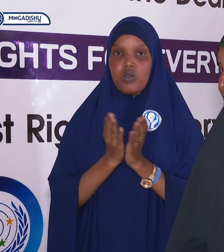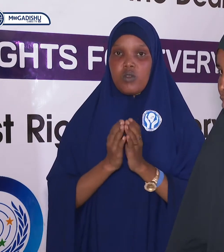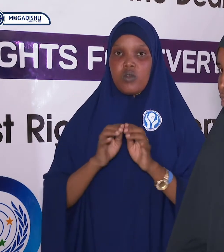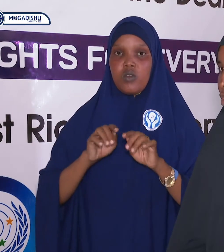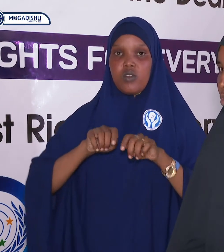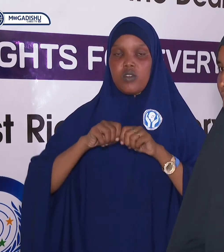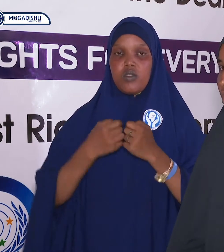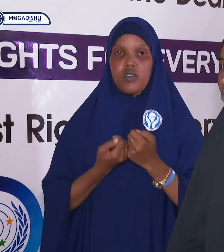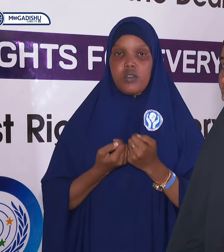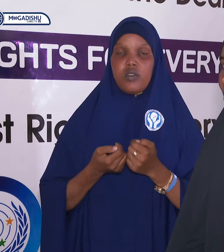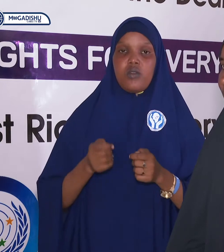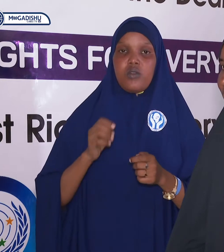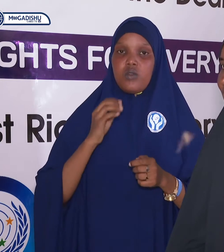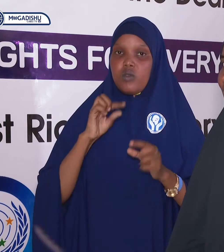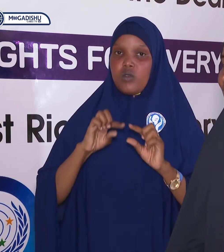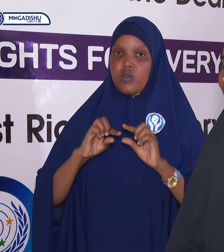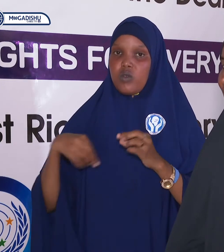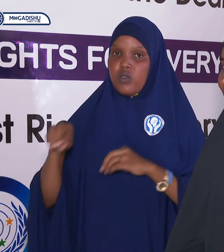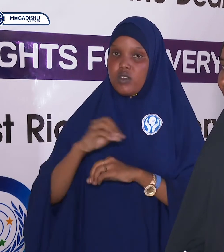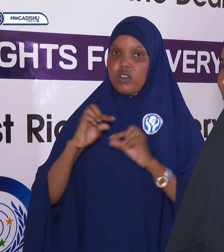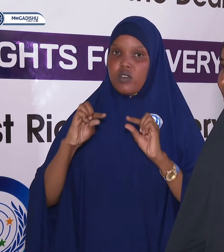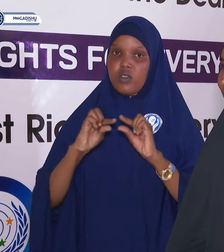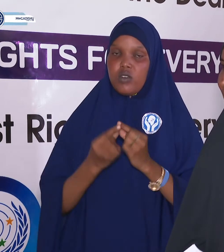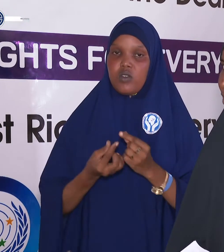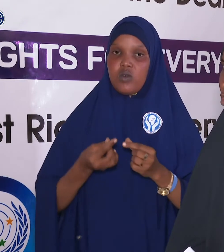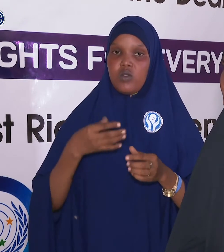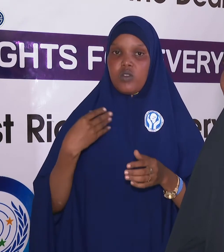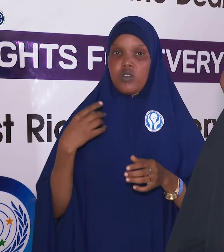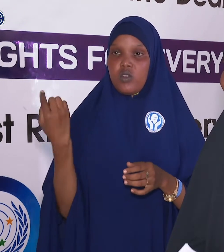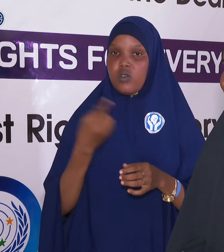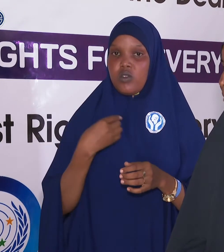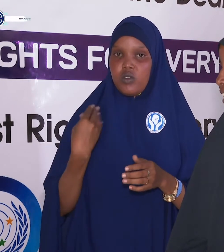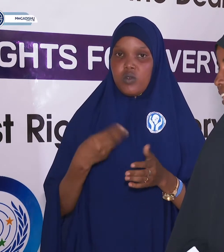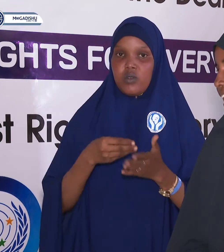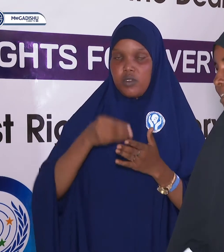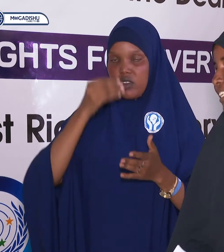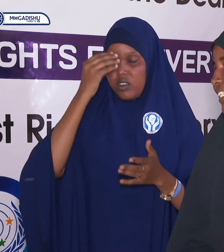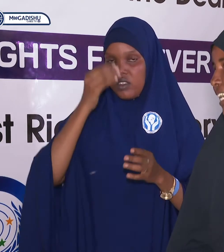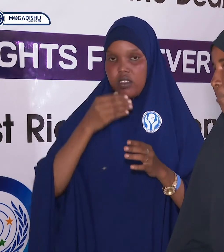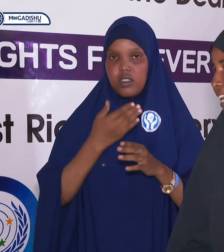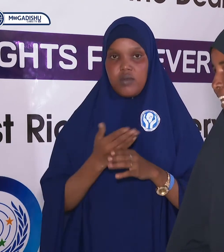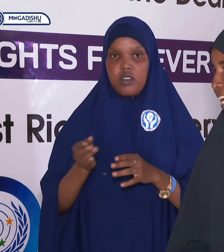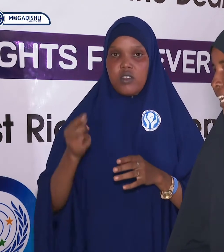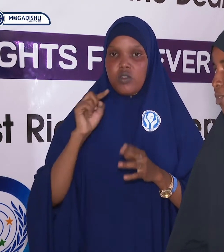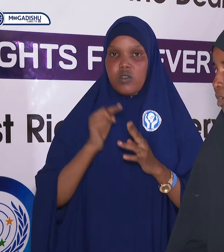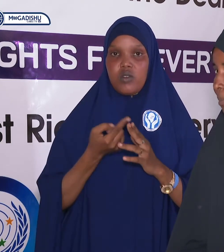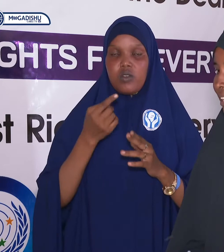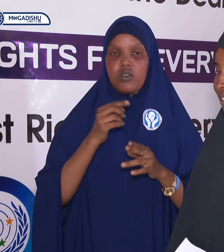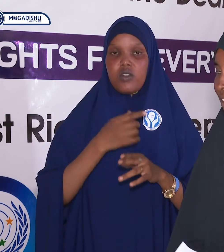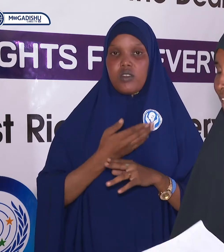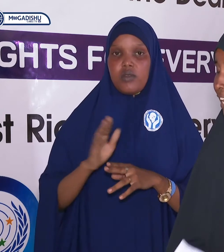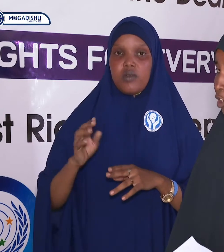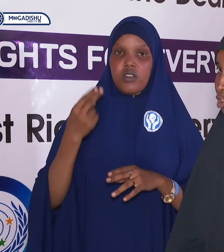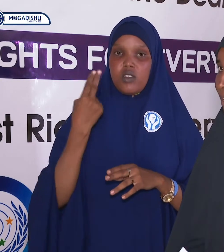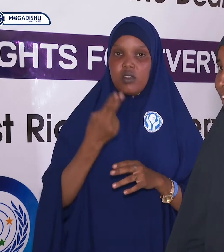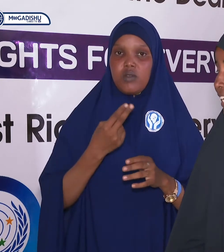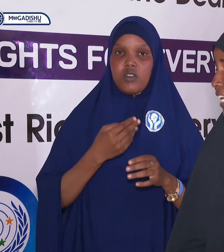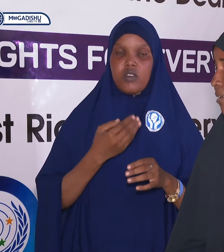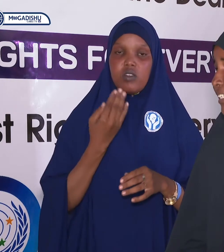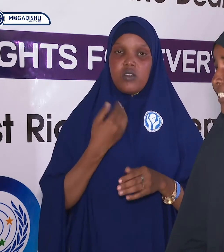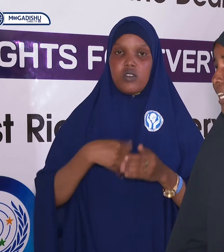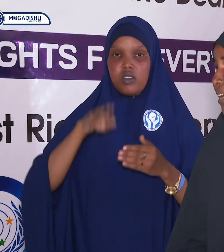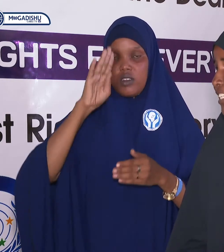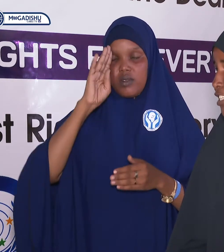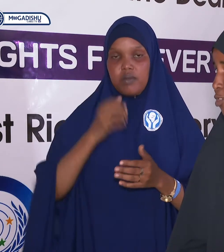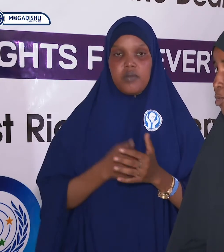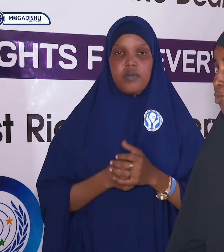ururkaas si loogu raadiyo waxbarashada qaybteeda koowaad iyo qaybteeda labaad ee jaamacadda, waxbarashada heerka koowaad heerka